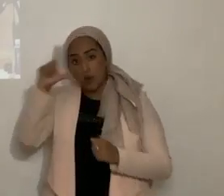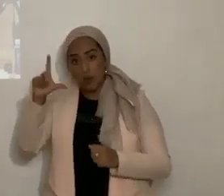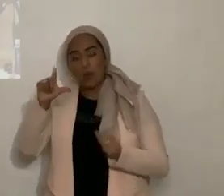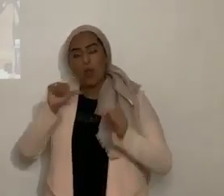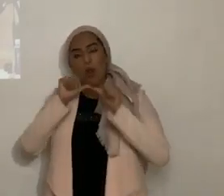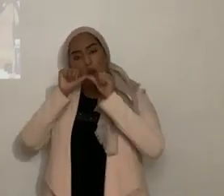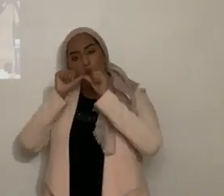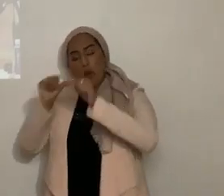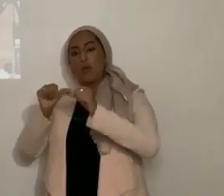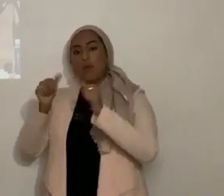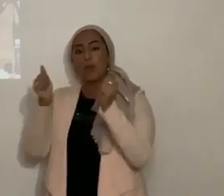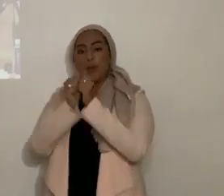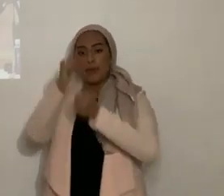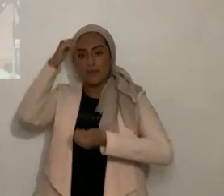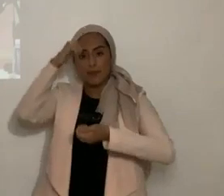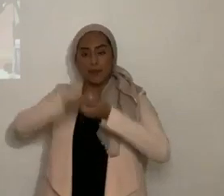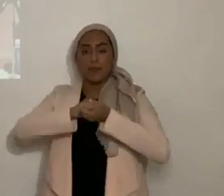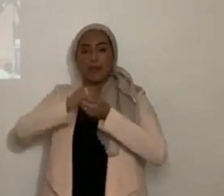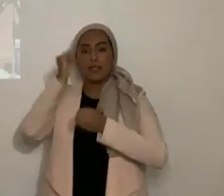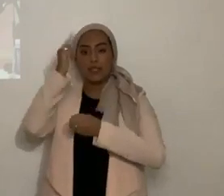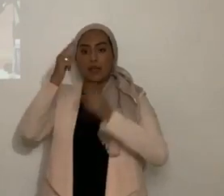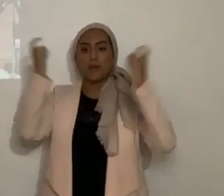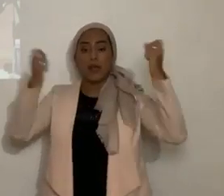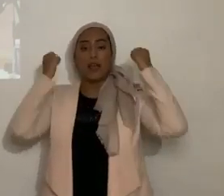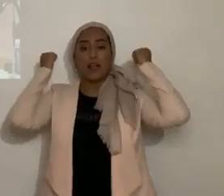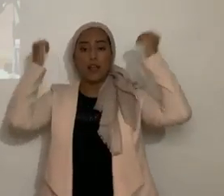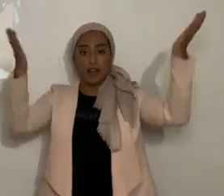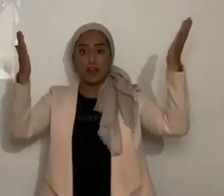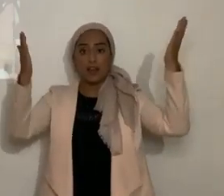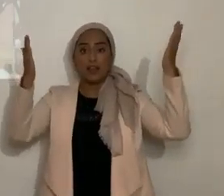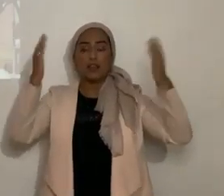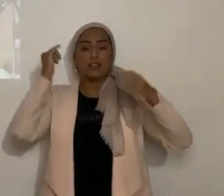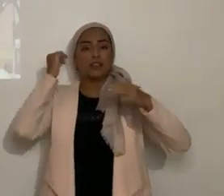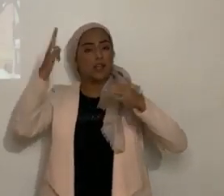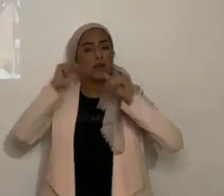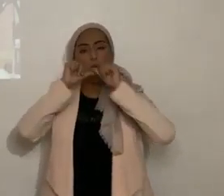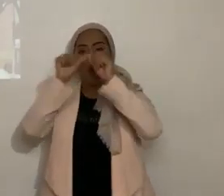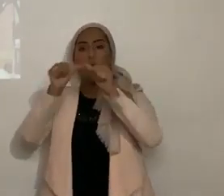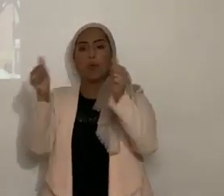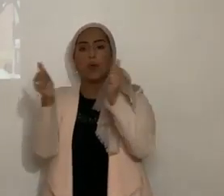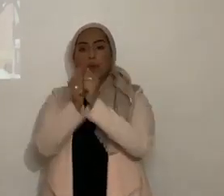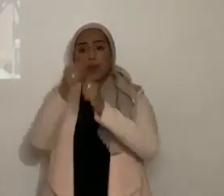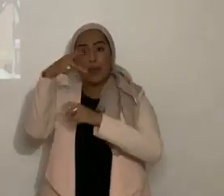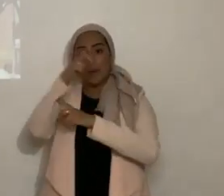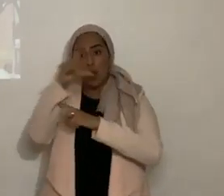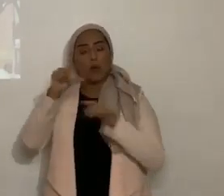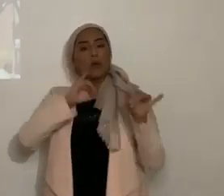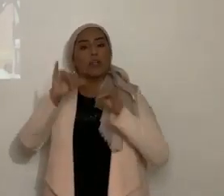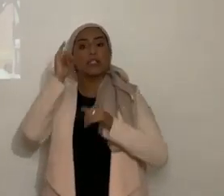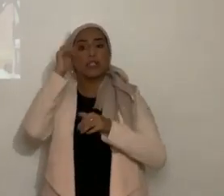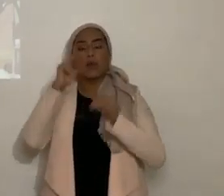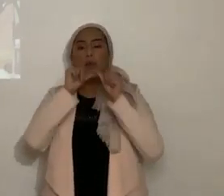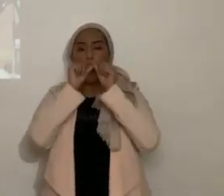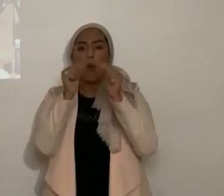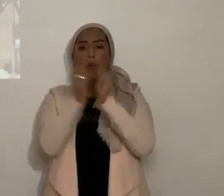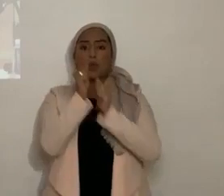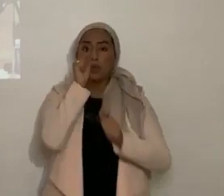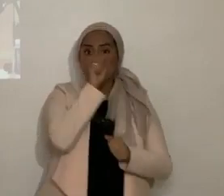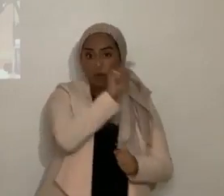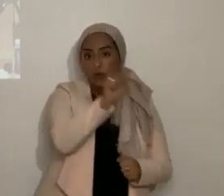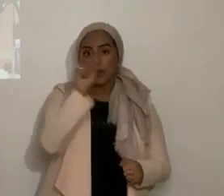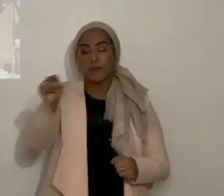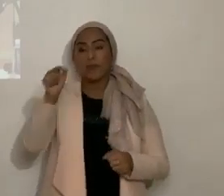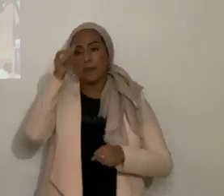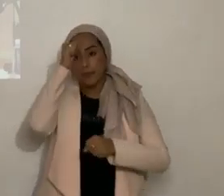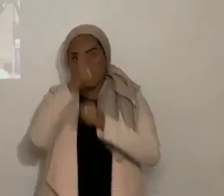siempre de la mano de Yahweh. ¡Aleluya! ¡Aleluya! Yahweh siempre estuvo con Rav Shaul. Así Yahweh está siempre contigo, amado